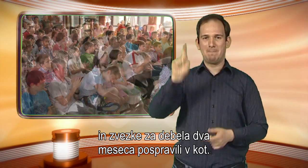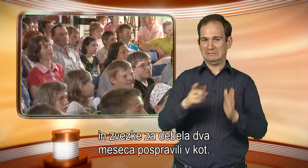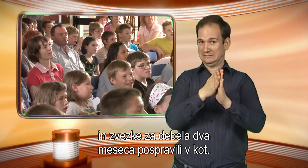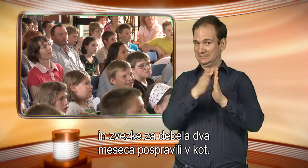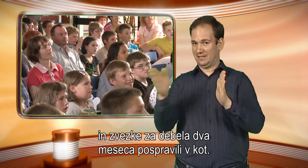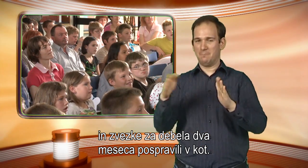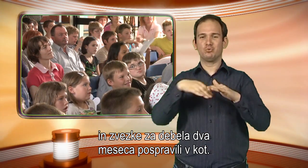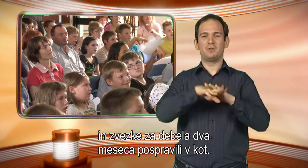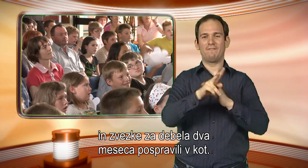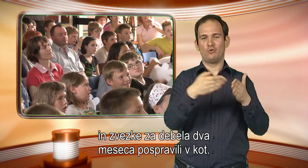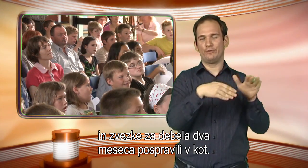kot.